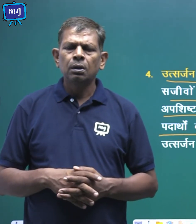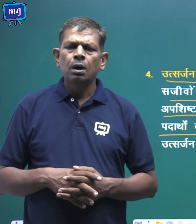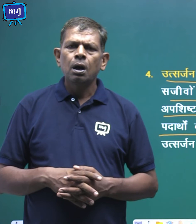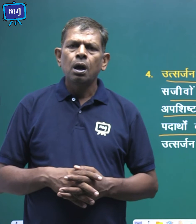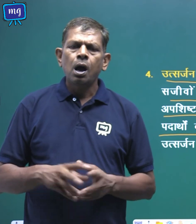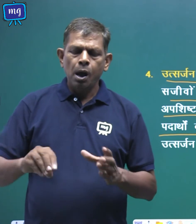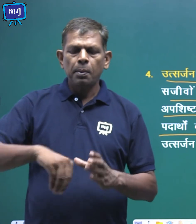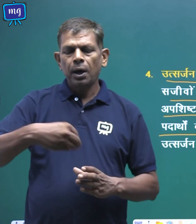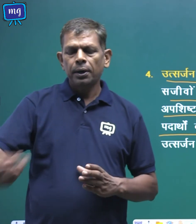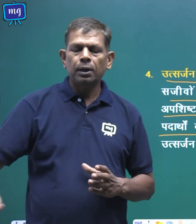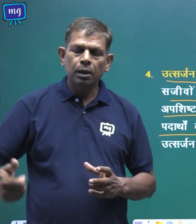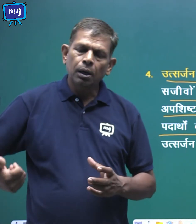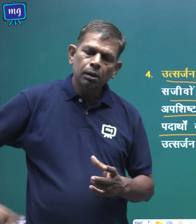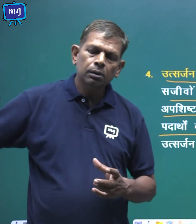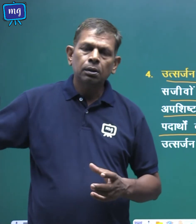बाहर निकालना